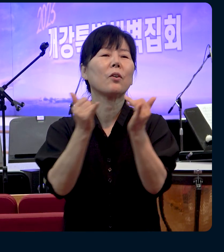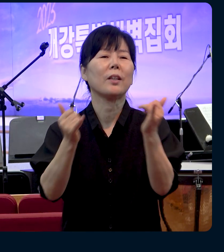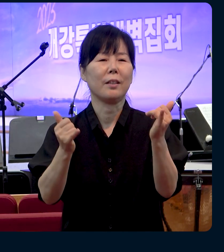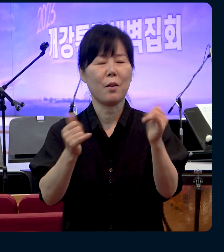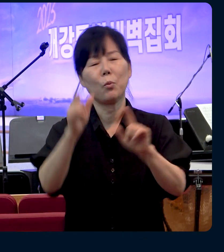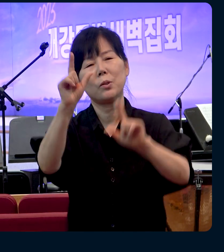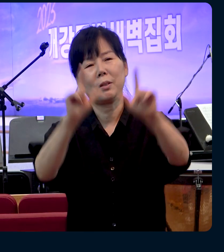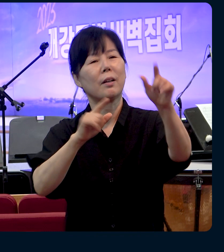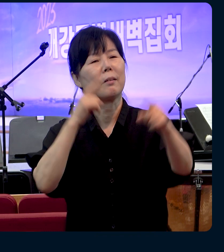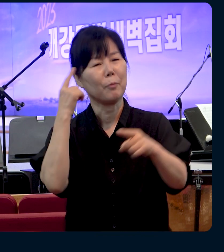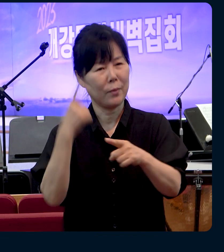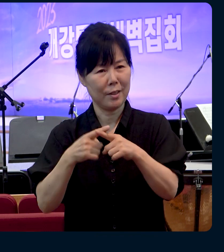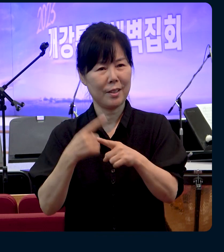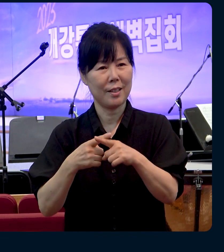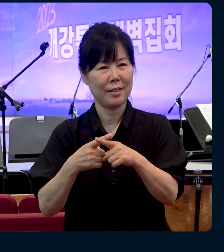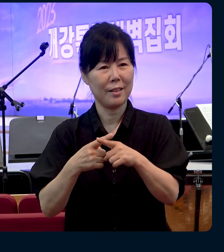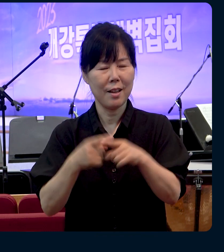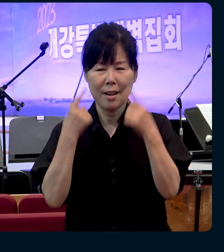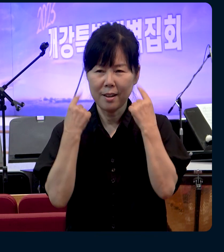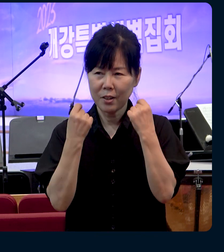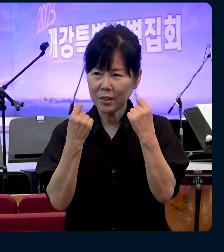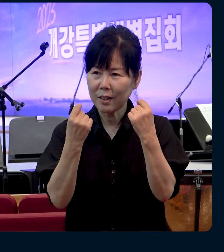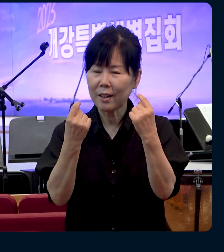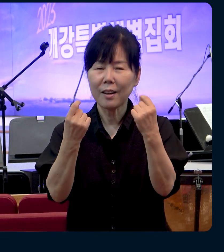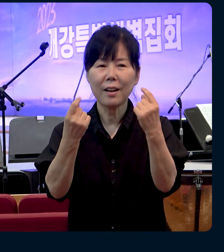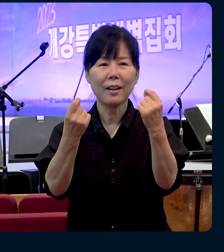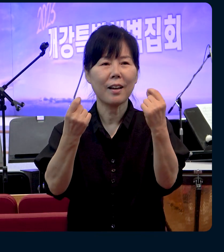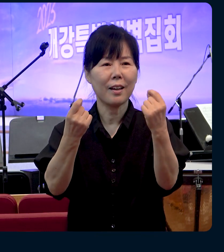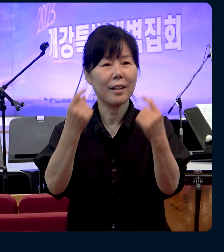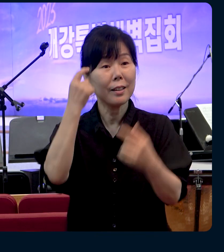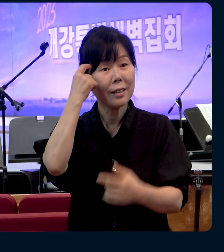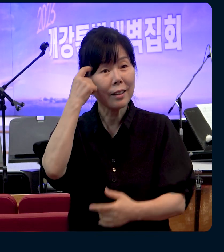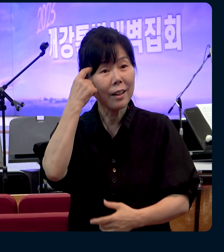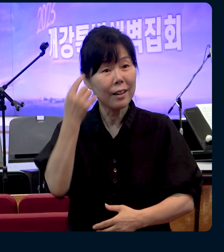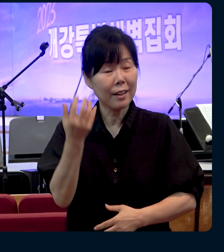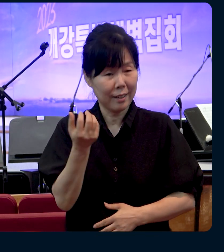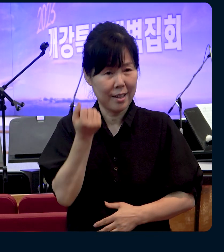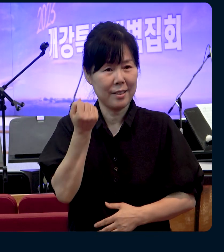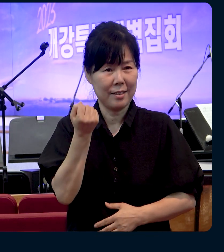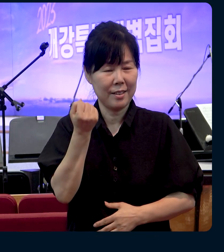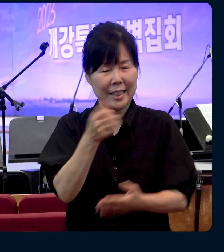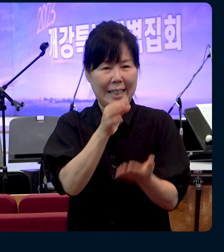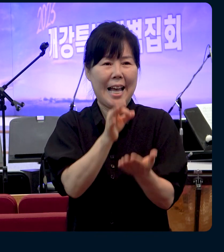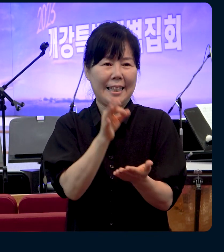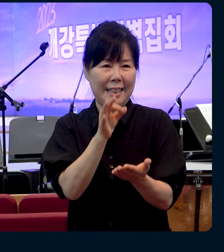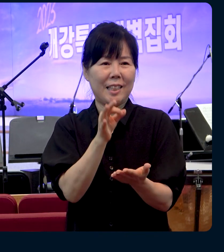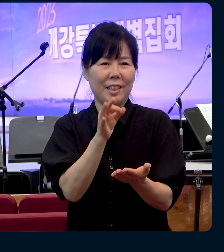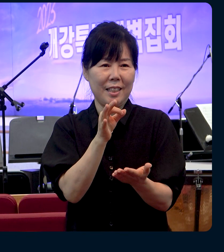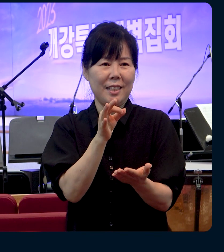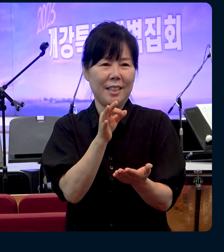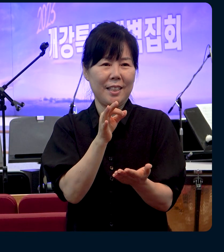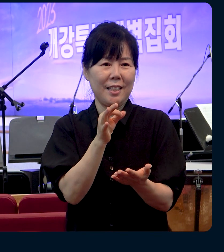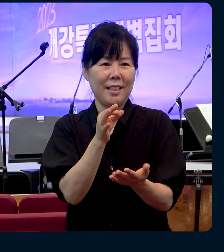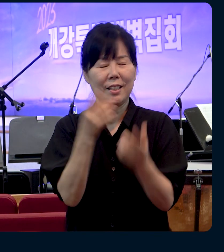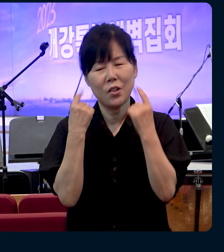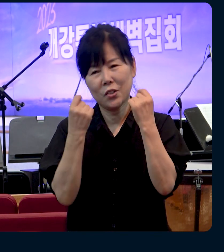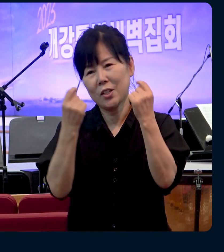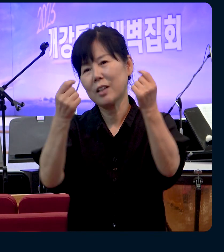그게 참된 그리스도의 모습이에요. 정말 한결같이 추구하는 그런 가치와